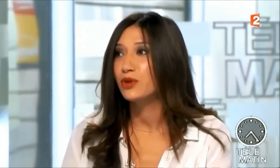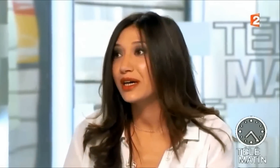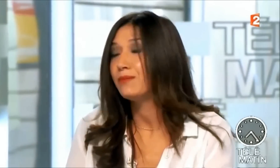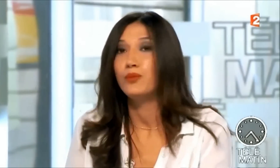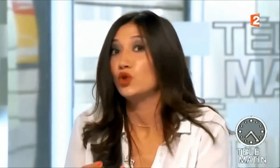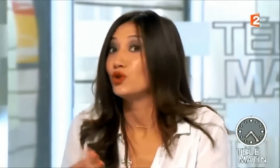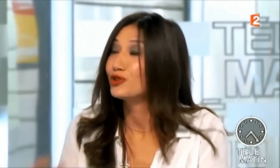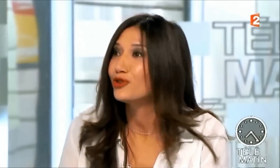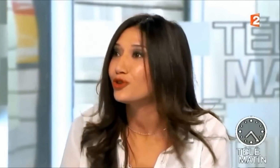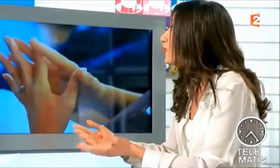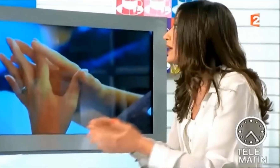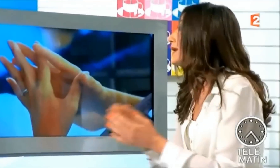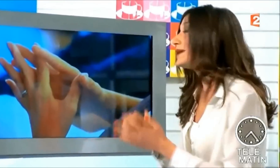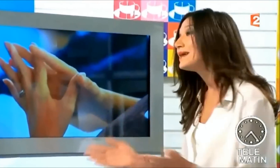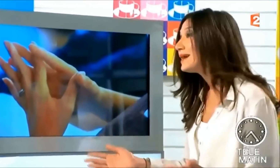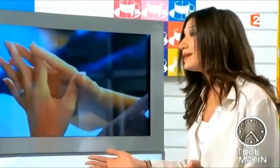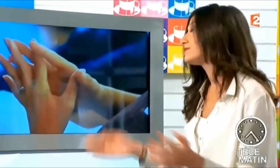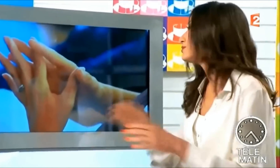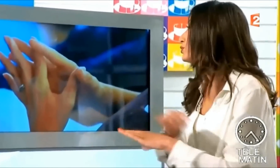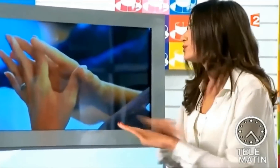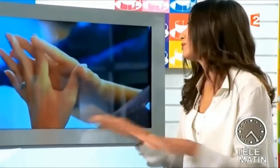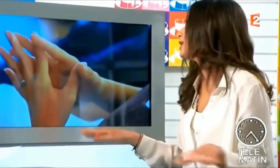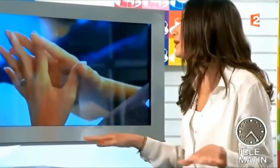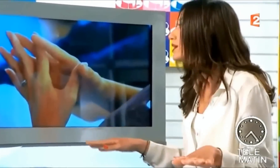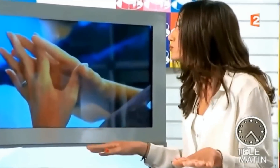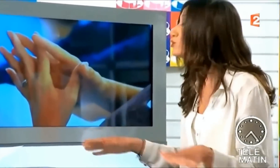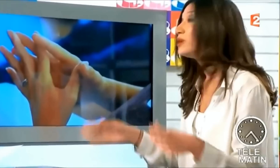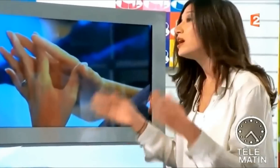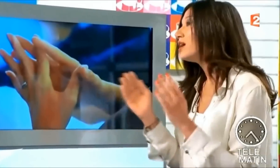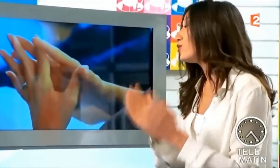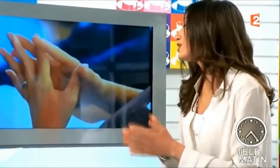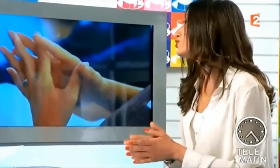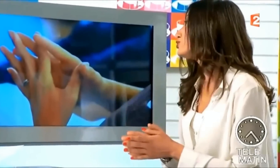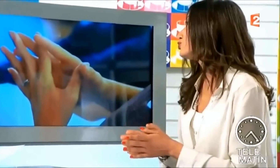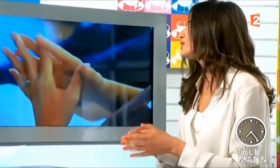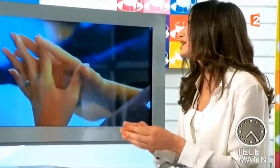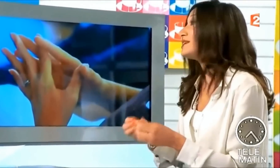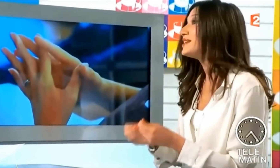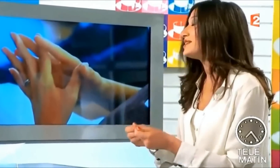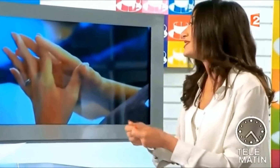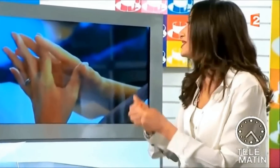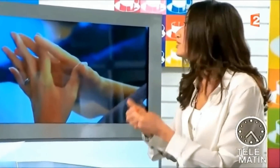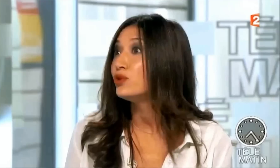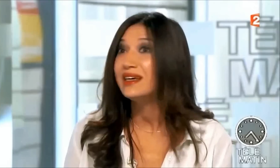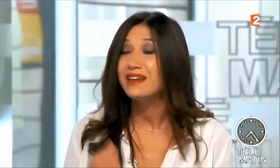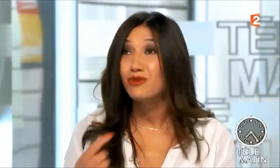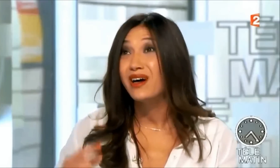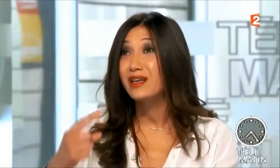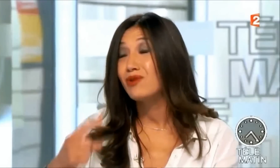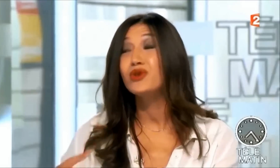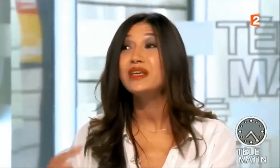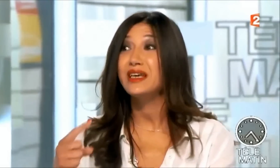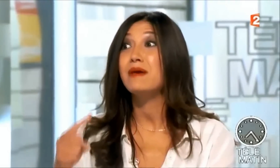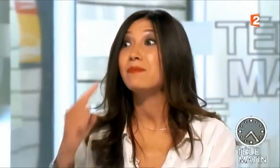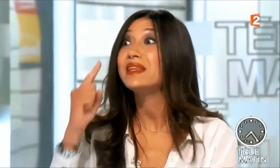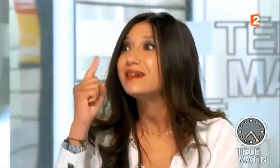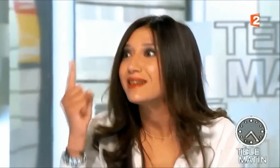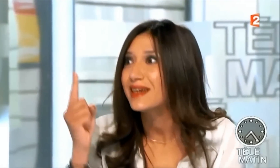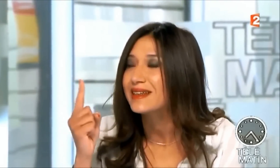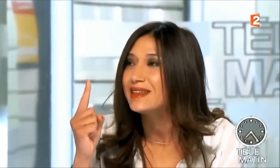perduré pendant 100 ans, et là, bon, badaboum, on annule tout. Il a été décidé d'annuler et voire d'abandonner et même